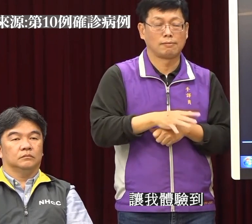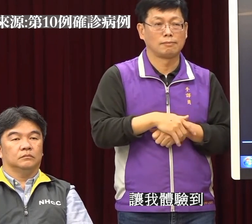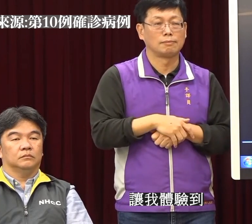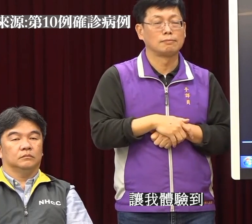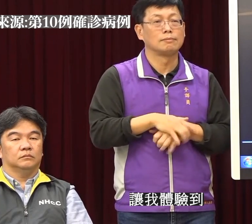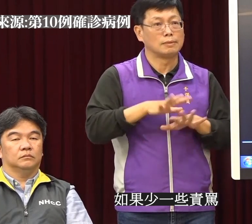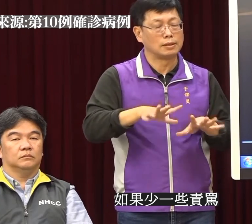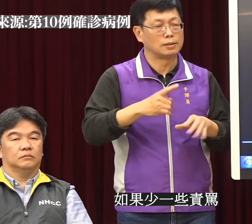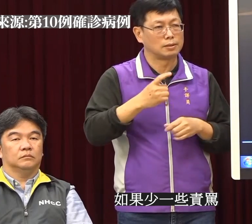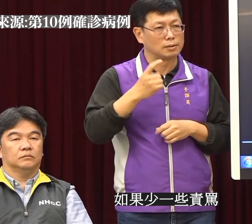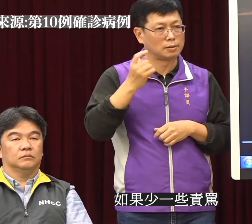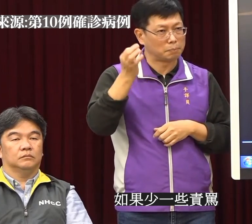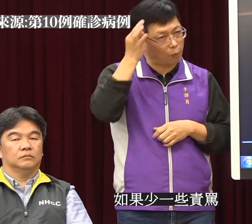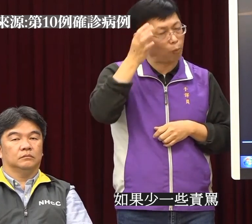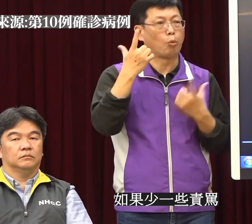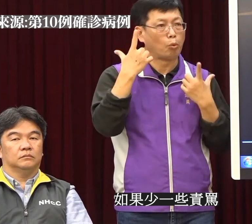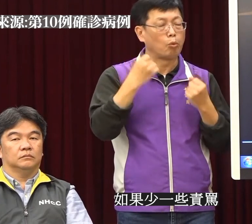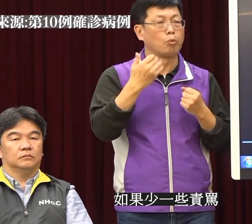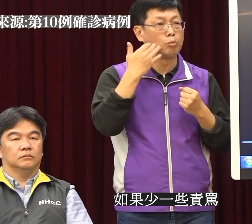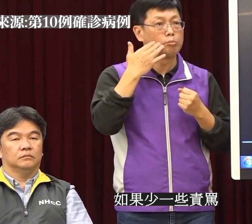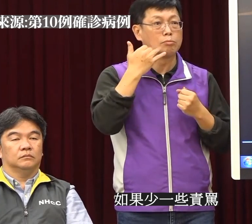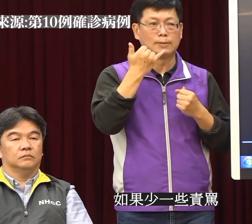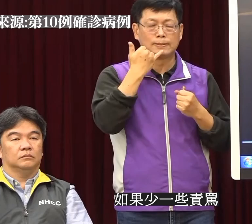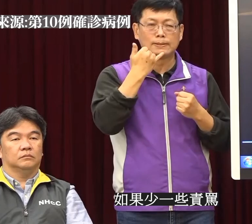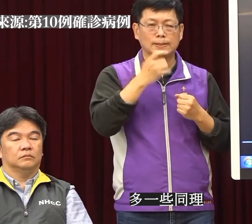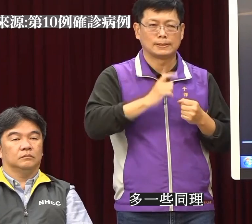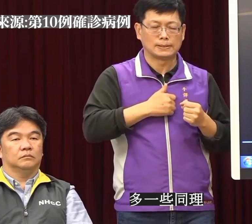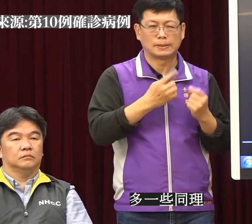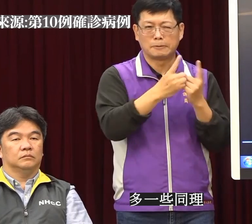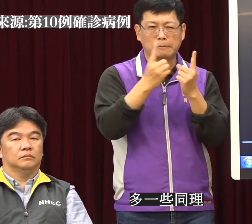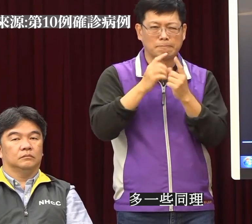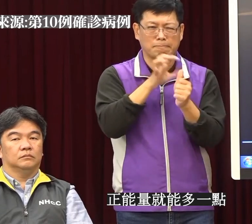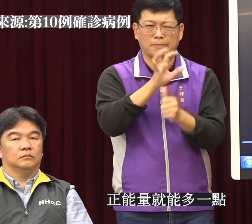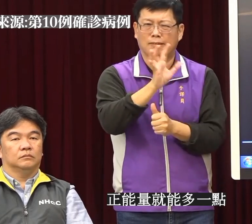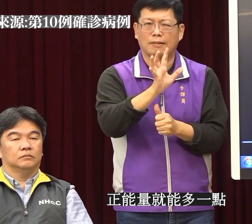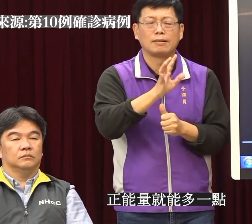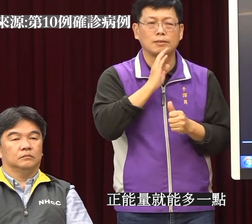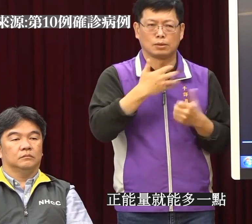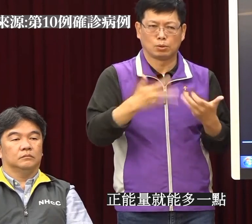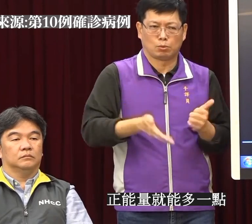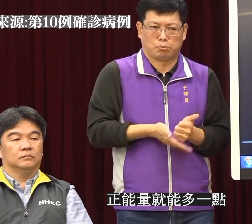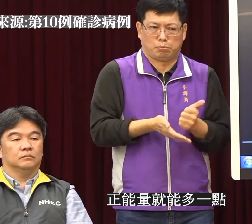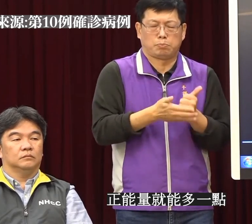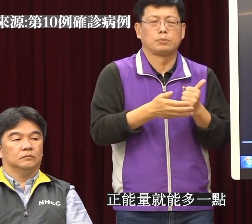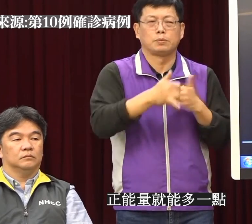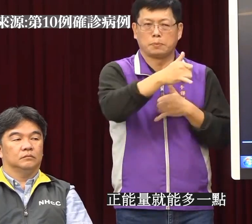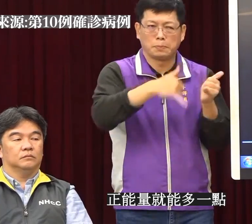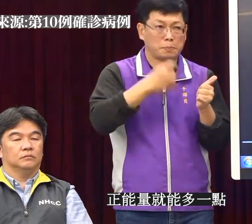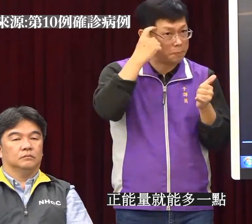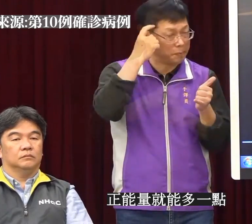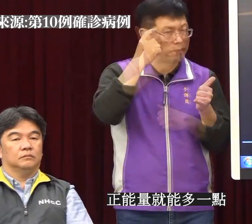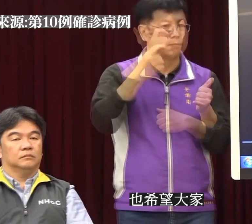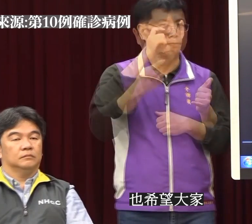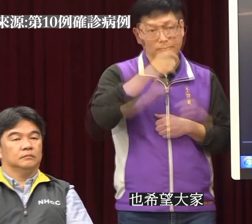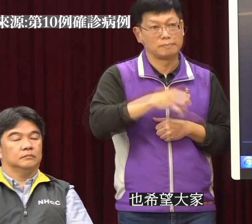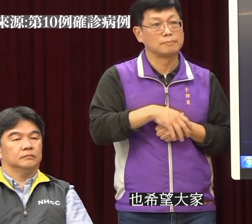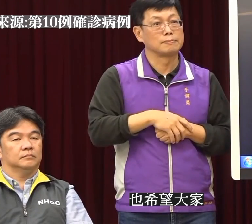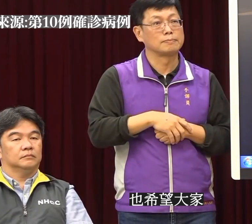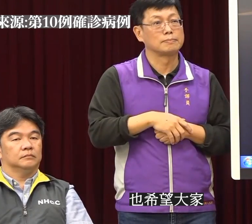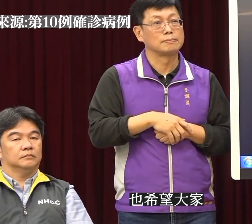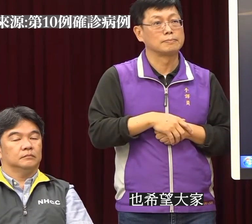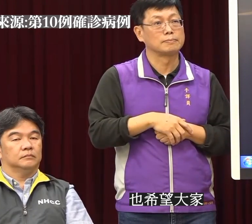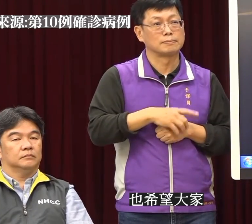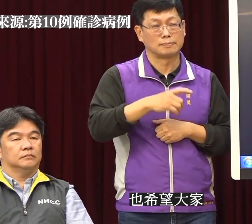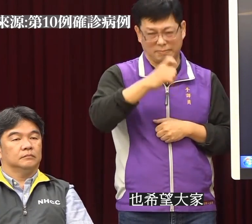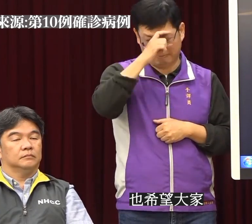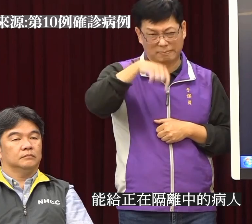让我体会到，如果能够少一些责难，多一些同理，正能量就也就能多一点了。也